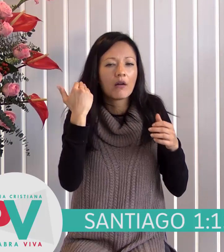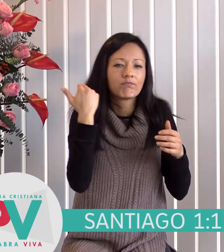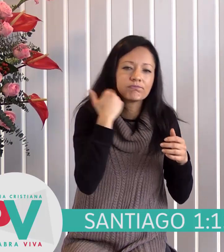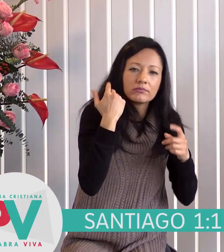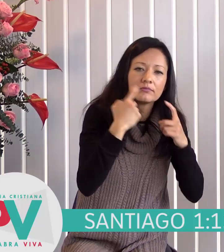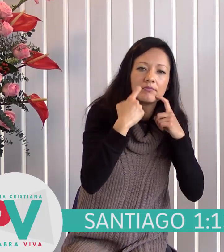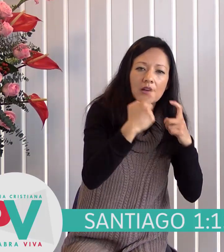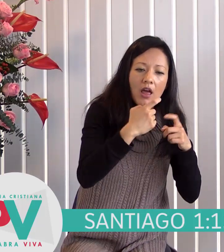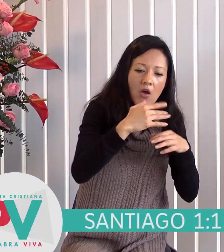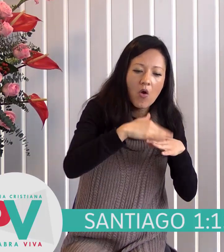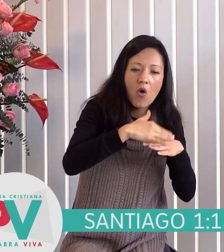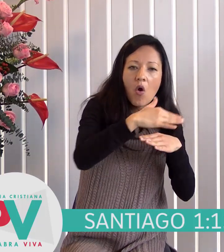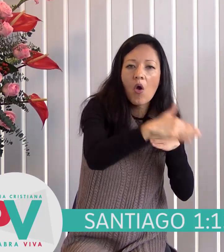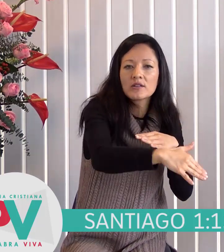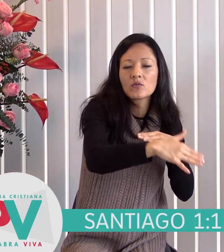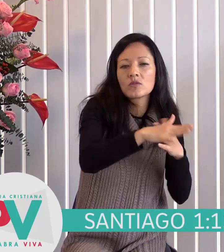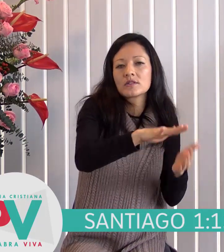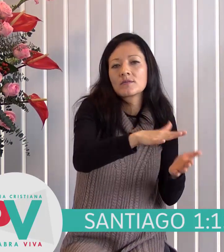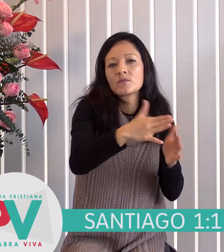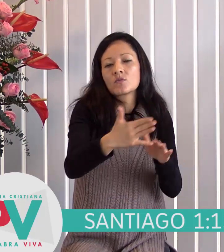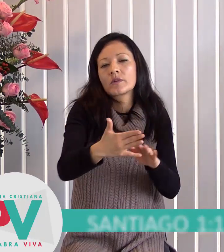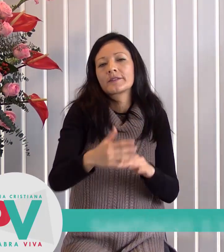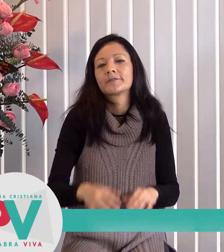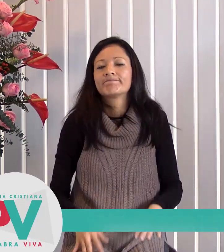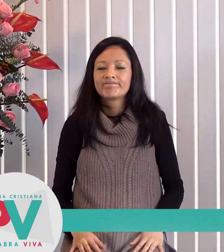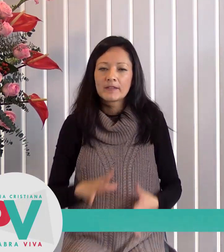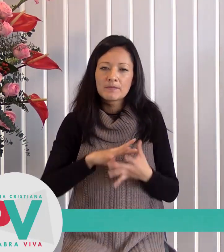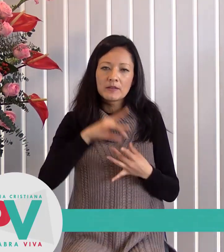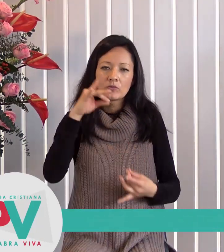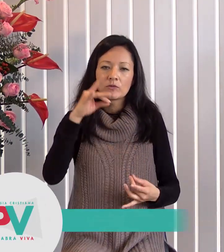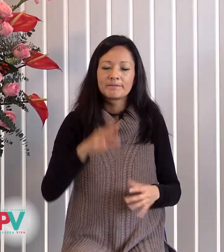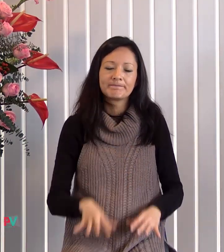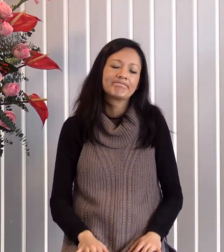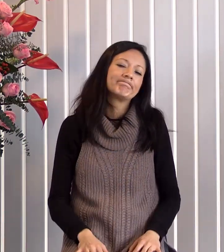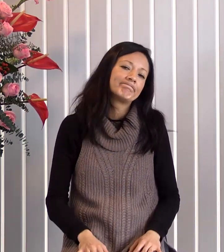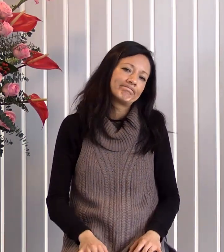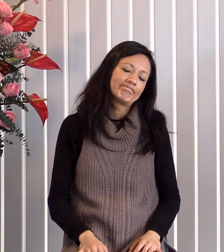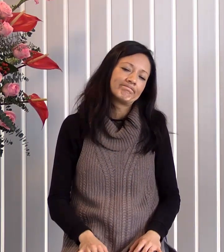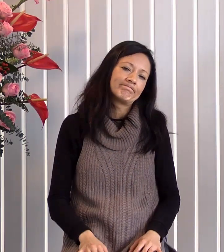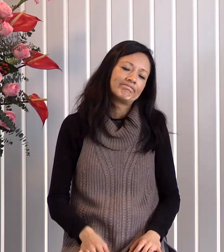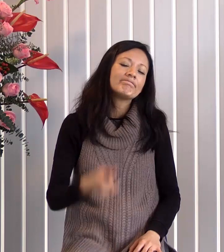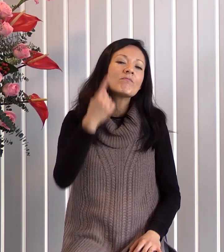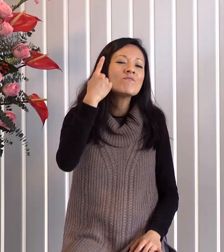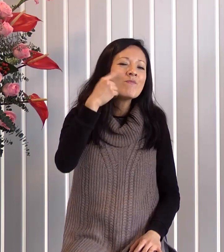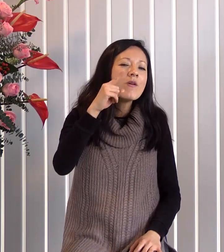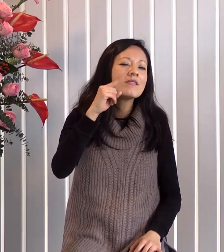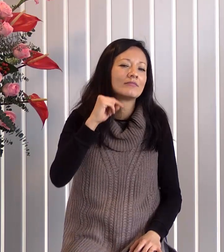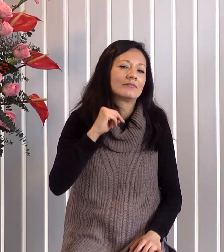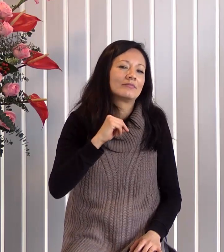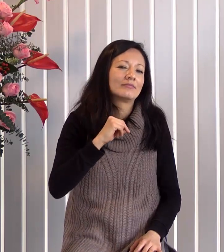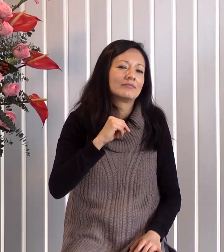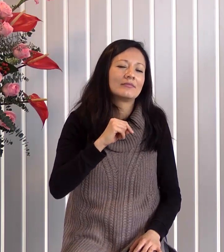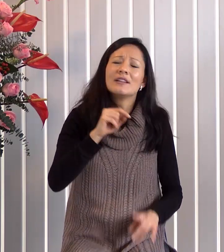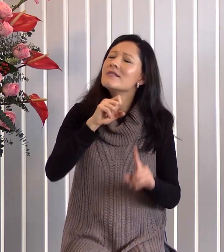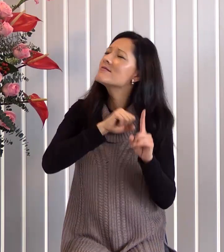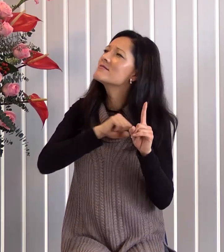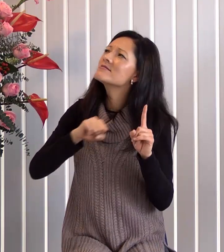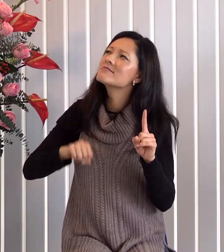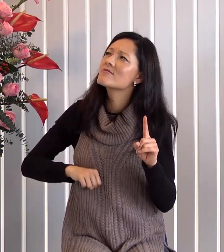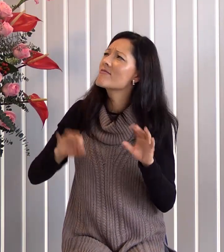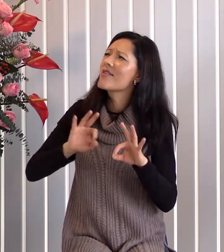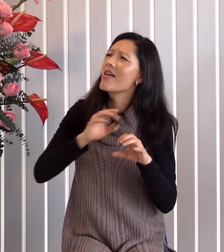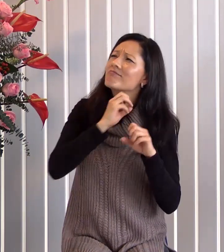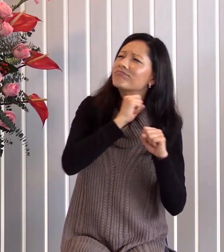Y el pecado, siendo consumado, da luz a la muerte. Por eso, Señor, no me metas